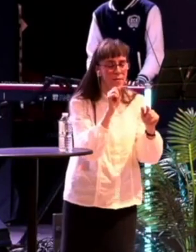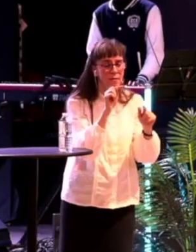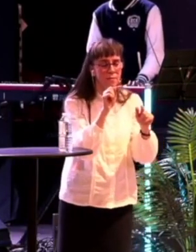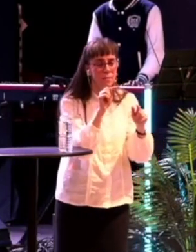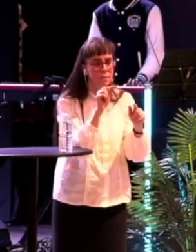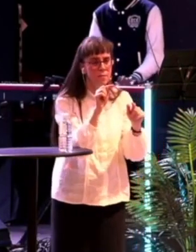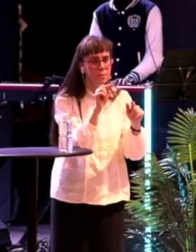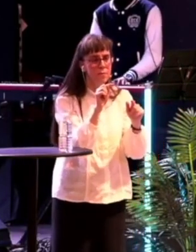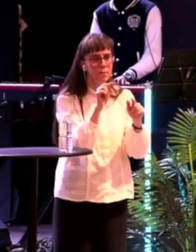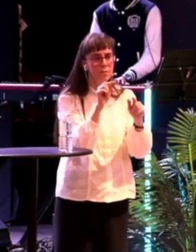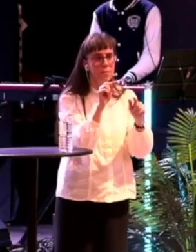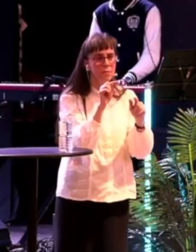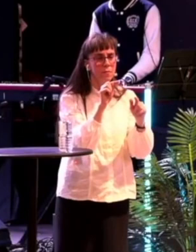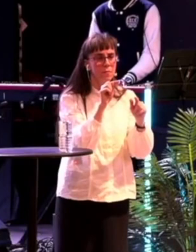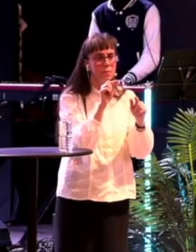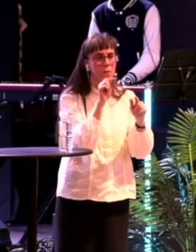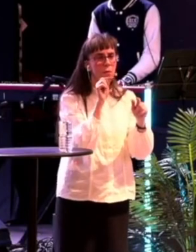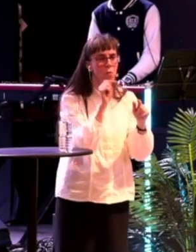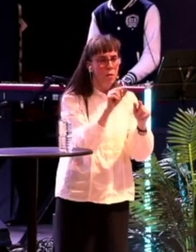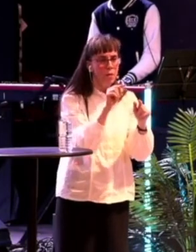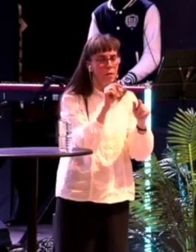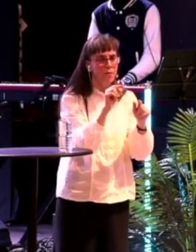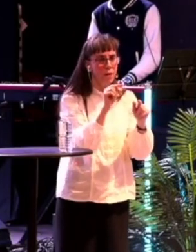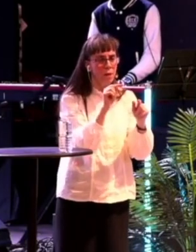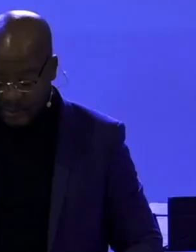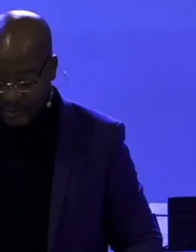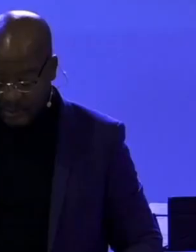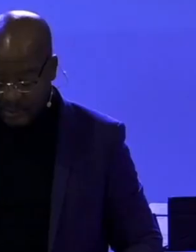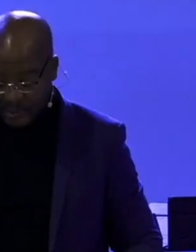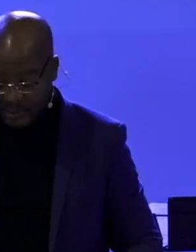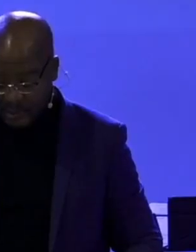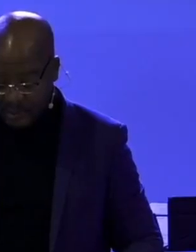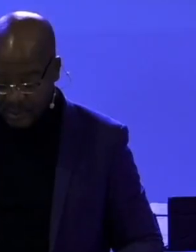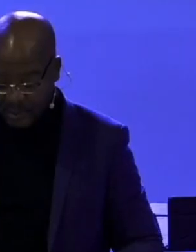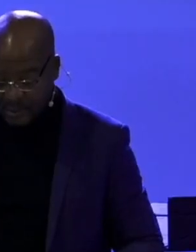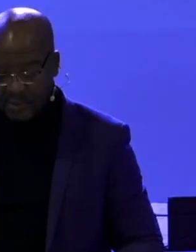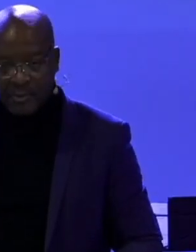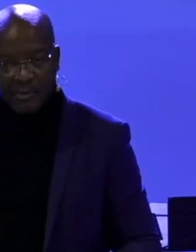is... la parole de Dieu. The word of God.